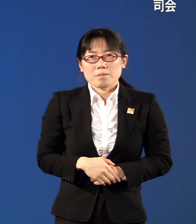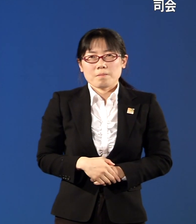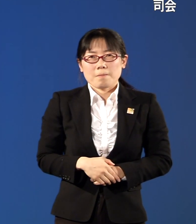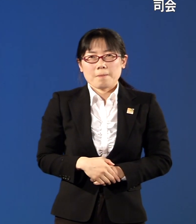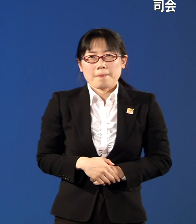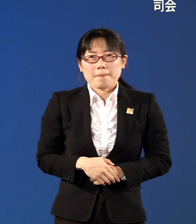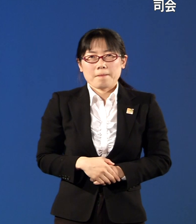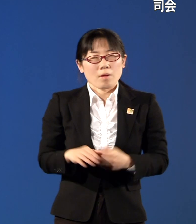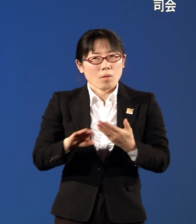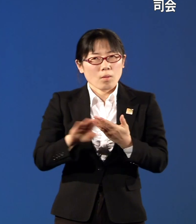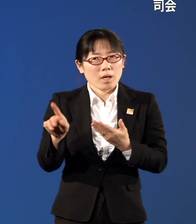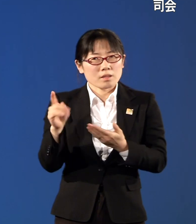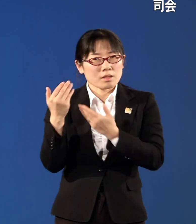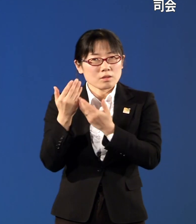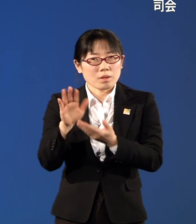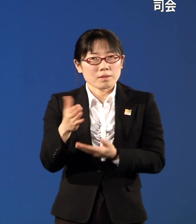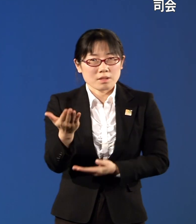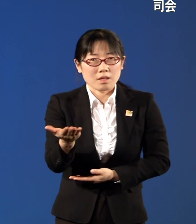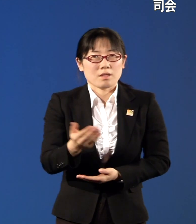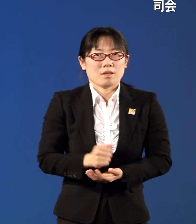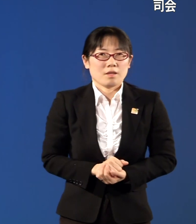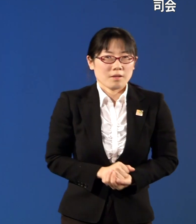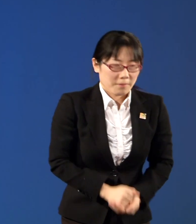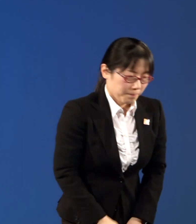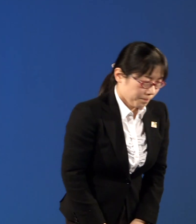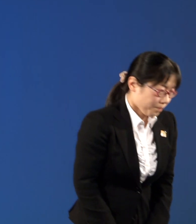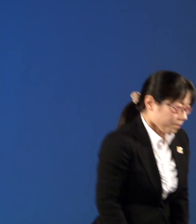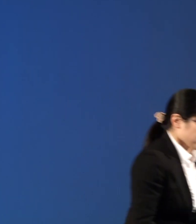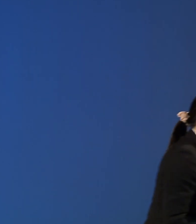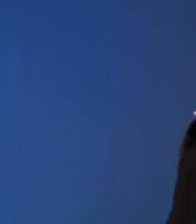他にございますでしょうか。